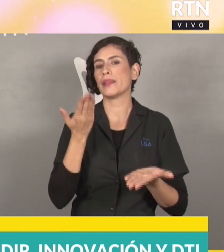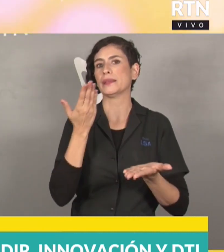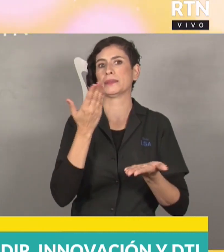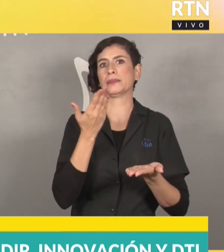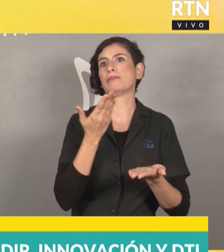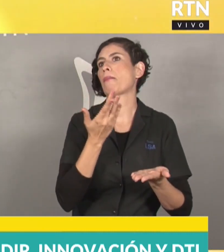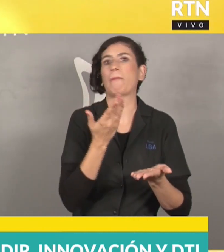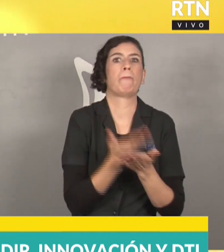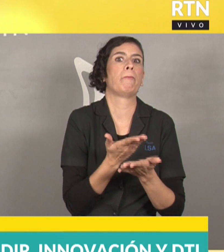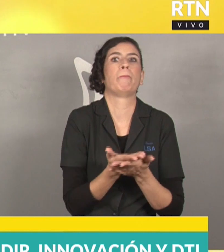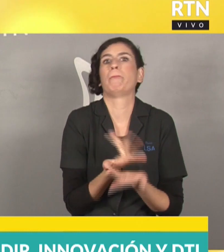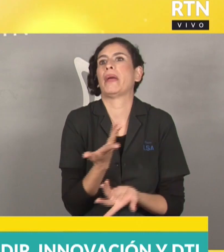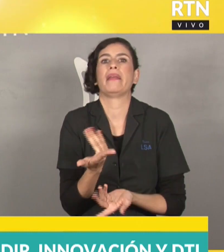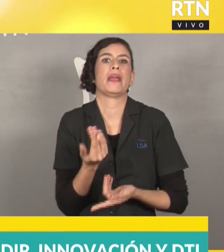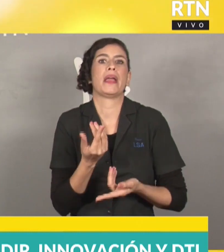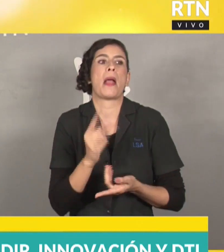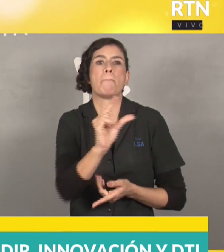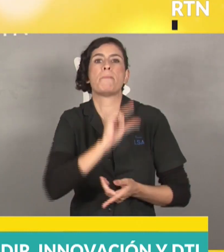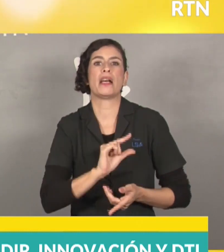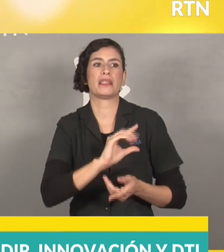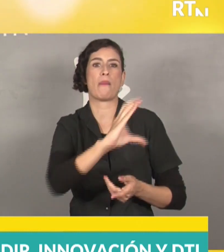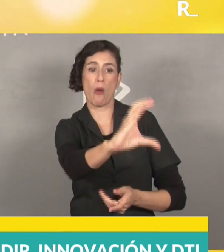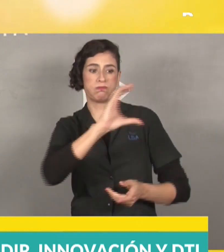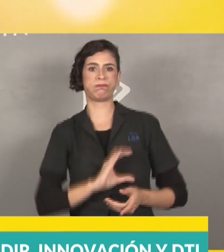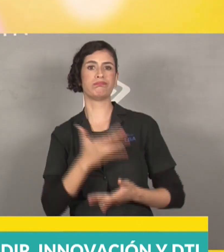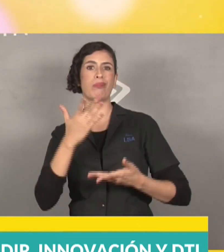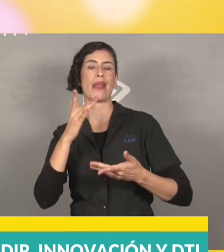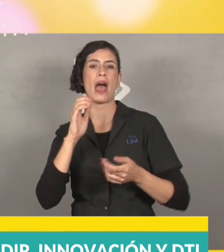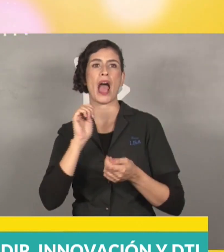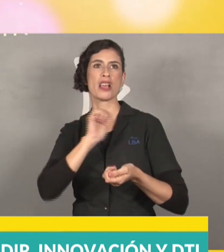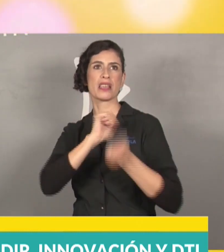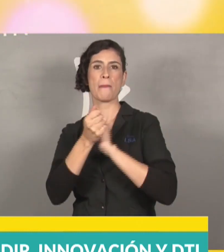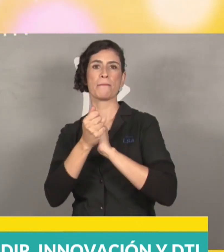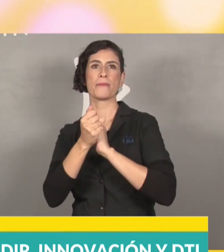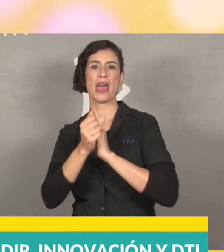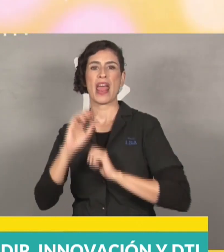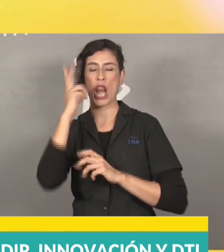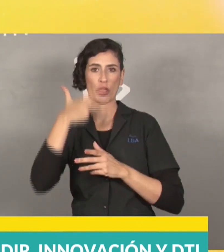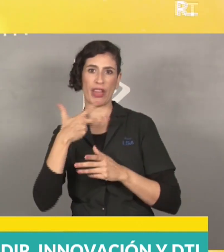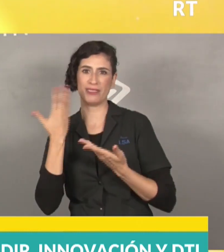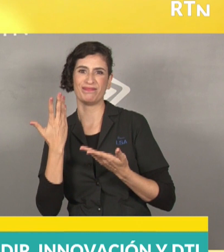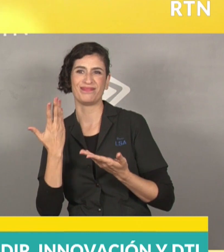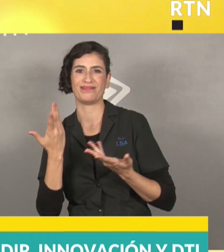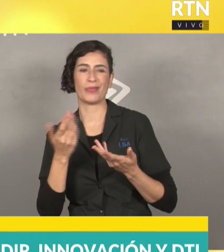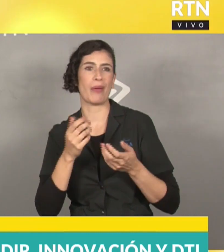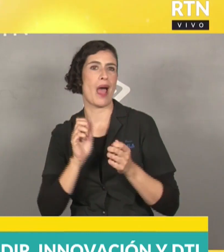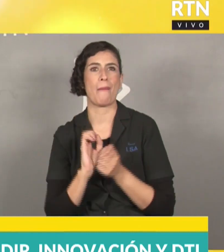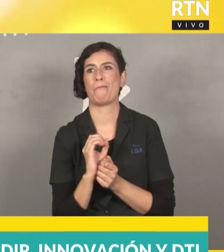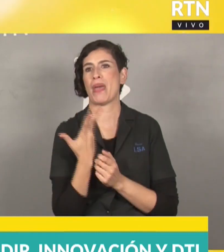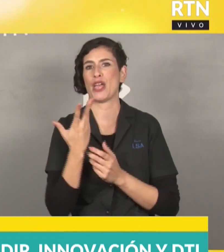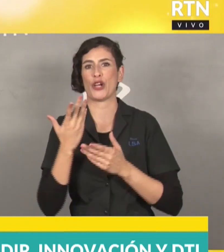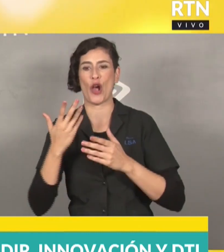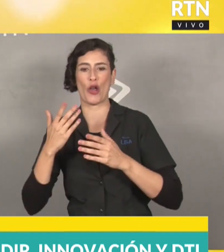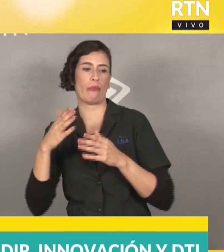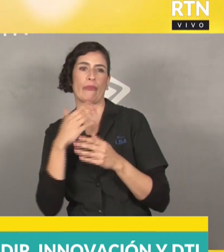la remodelación o en la mejora de la experiencia para ese turista, que también puede ser una mejora en el equipamiento para generar